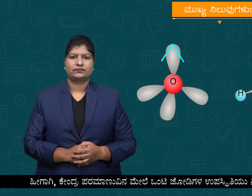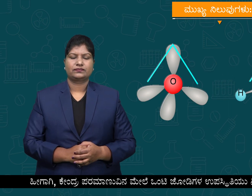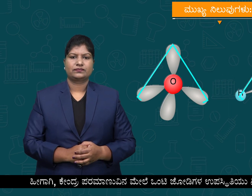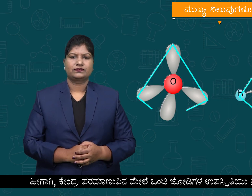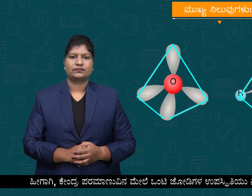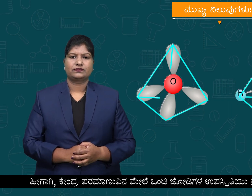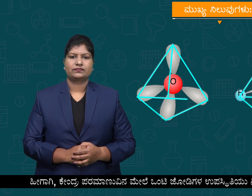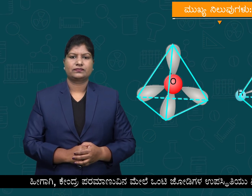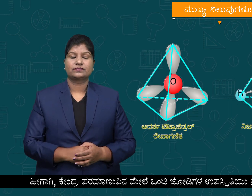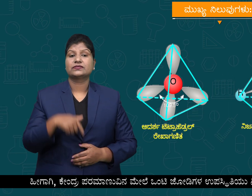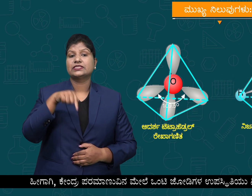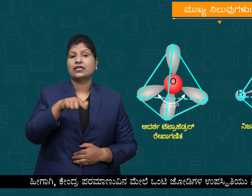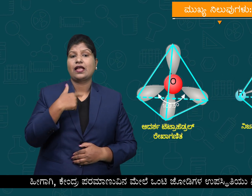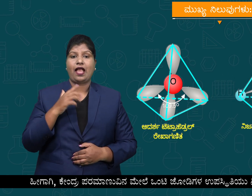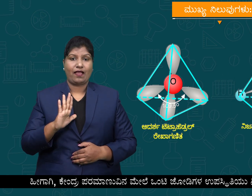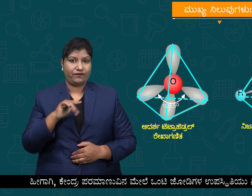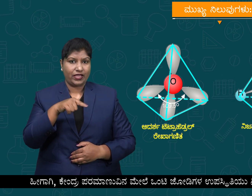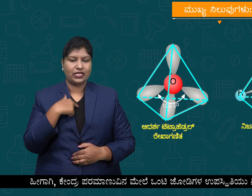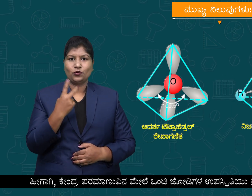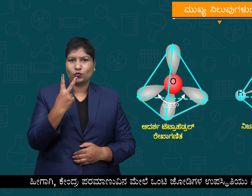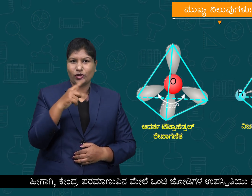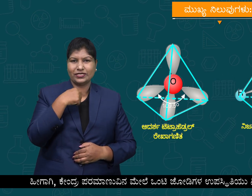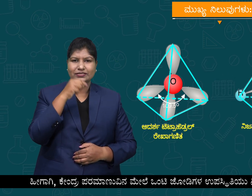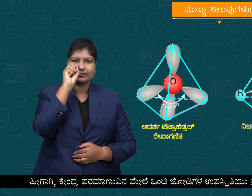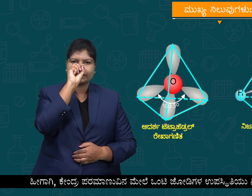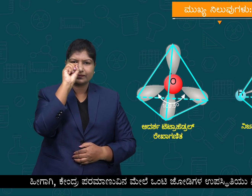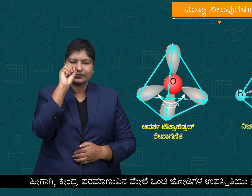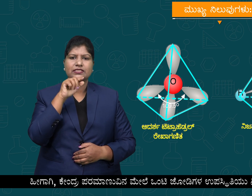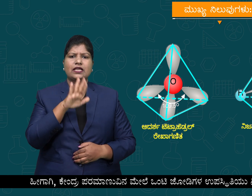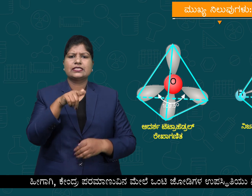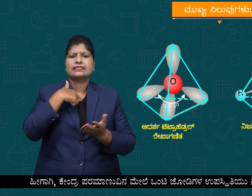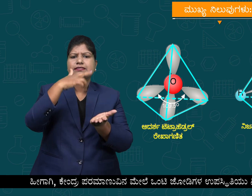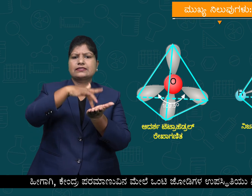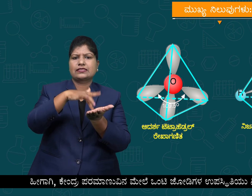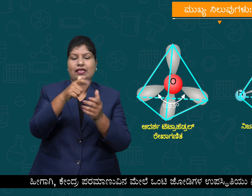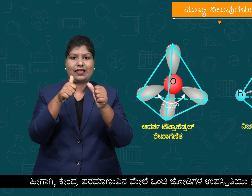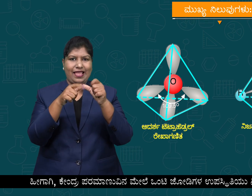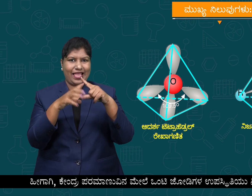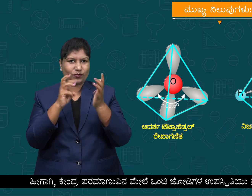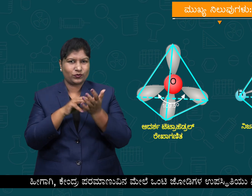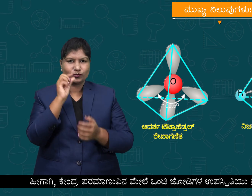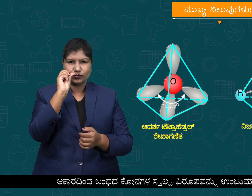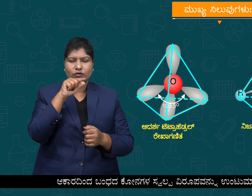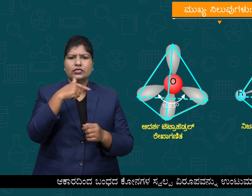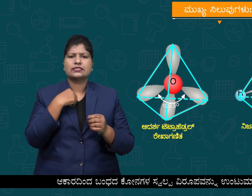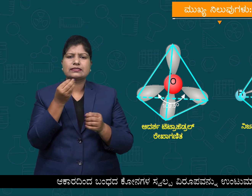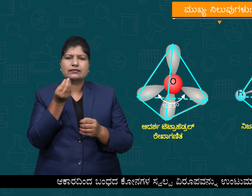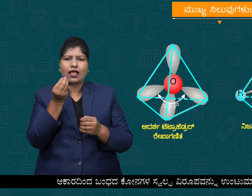ಹೀಗಾಗಿ ಕೇಂದ್ರ ಪರಮಾಣುವಿನ ಮೇಲೆ ಒಂಟಿ ಜೋಡಿಗಳ ಉಪಸ್ಥಿತಿಯು ನಿರೀಕ್ಷಿತ ನಿಯಮಿತ ಆಕಾರದಿಂದ